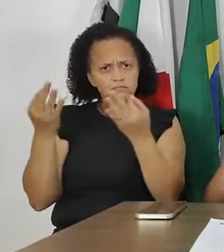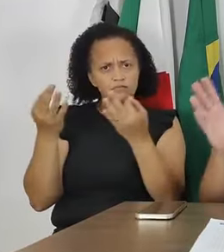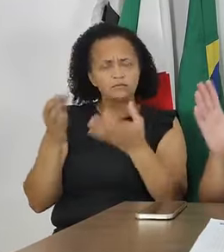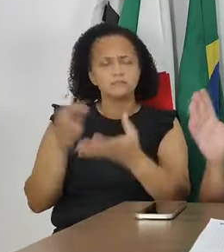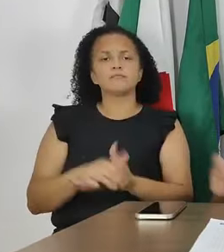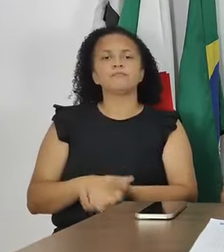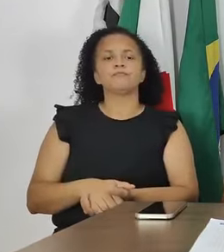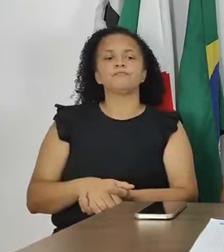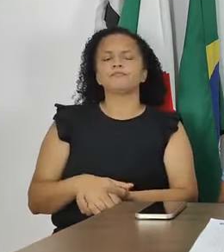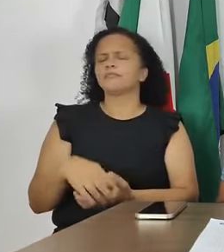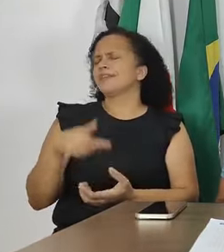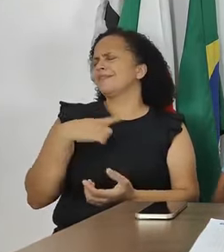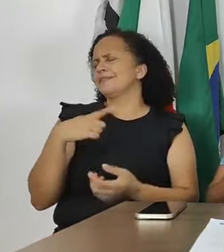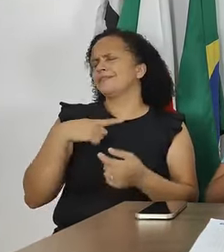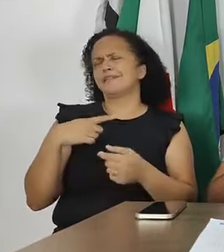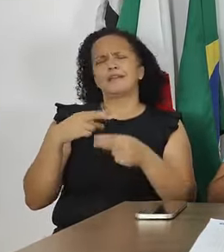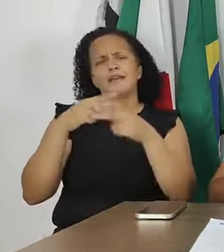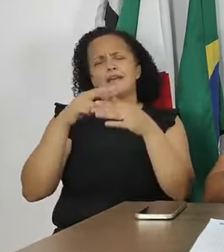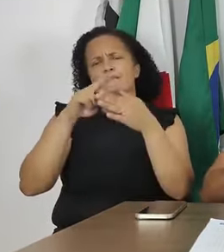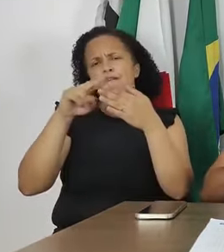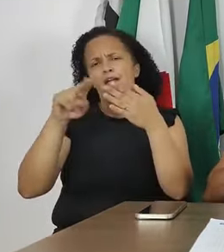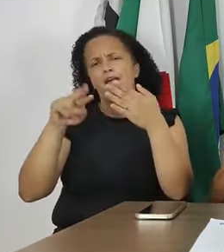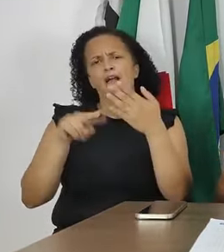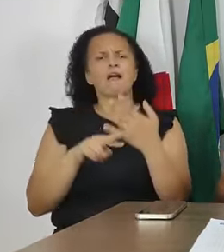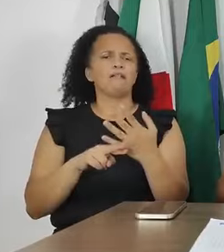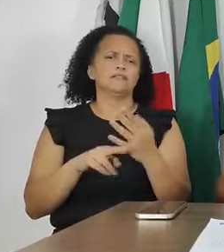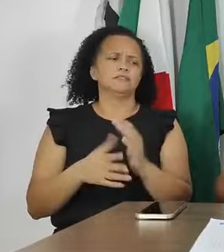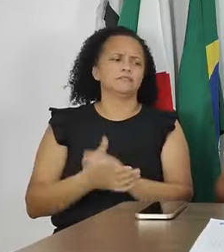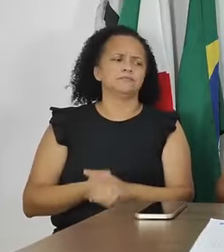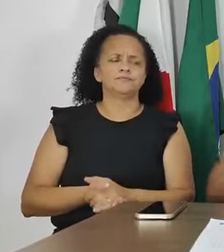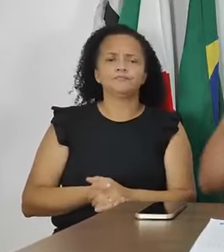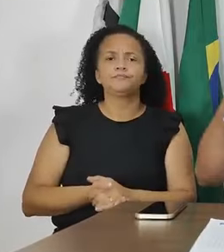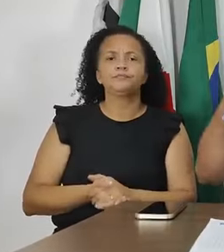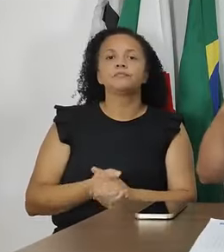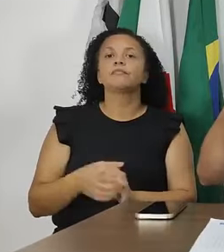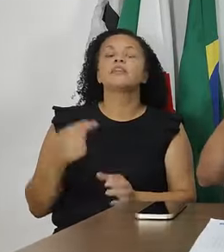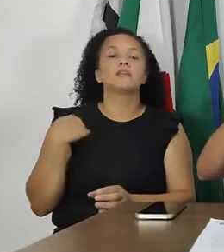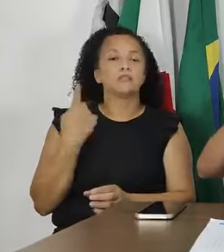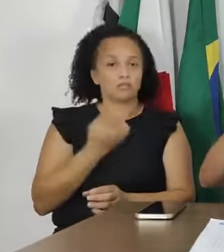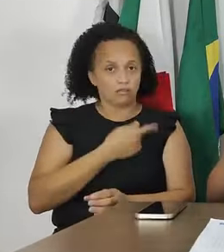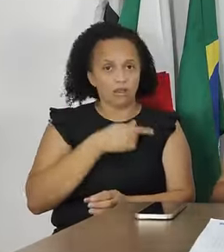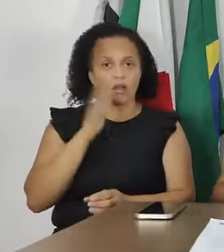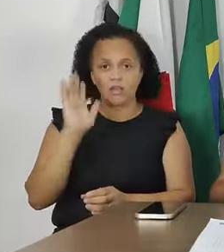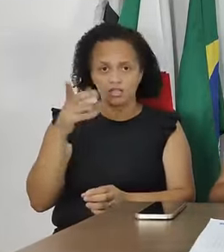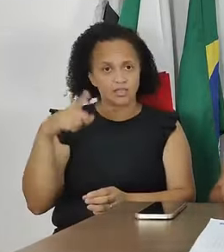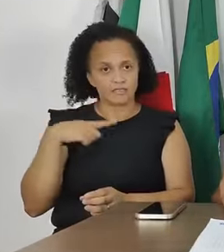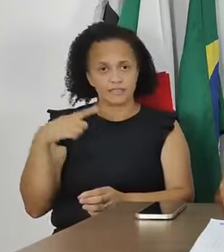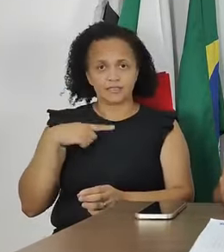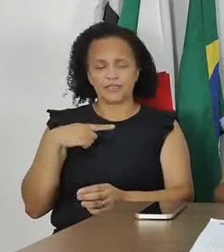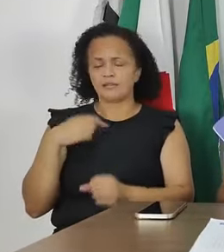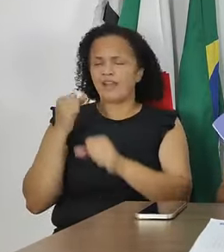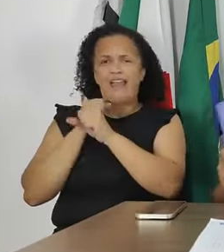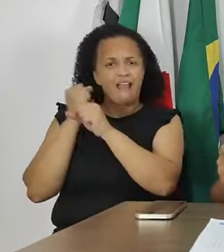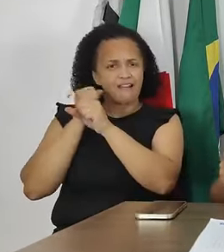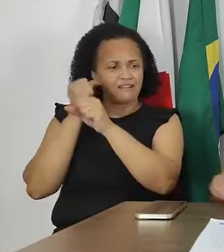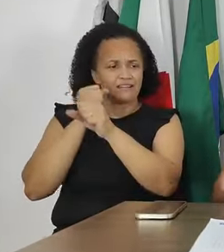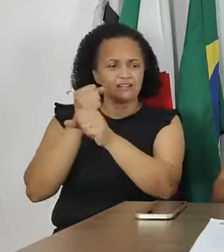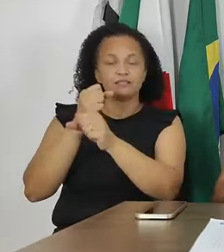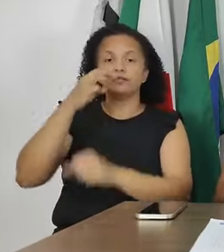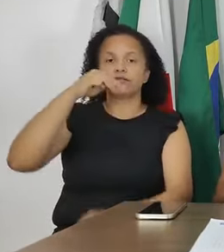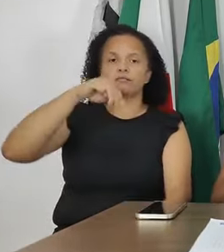temos vários instrumentos. Um dos instrumentos que nós temos, e que há muitos anos, muitos de nós aqui temos, é o